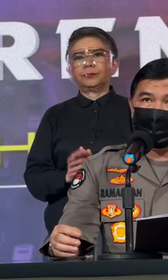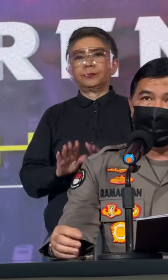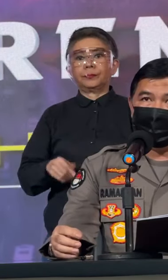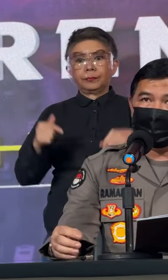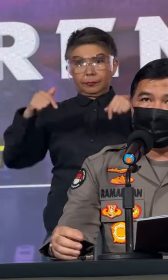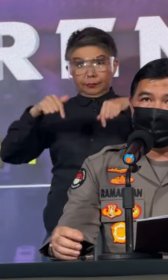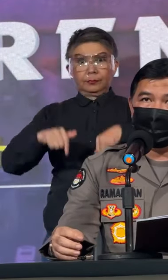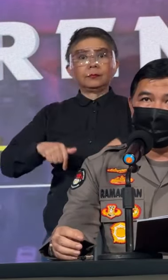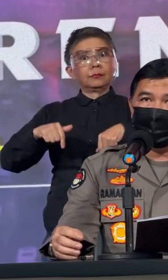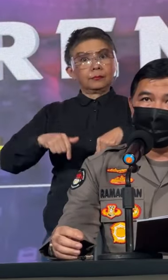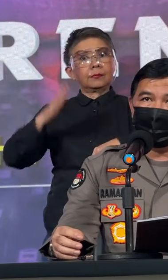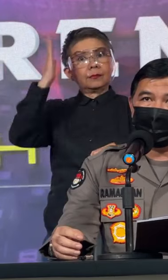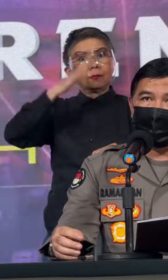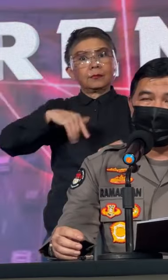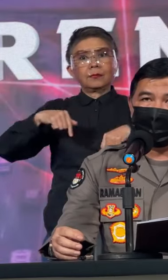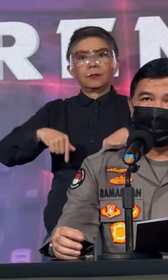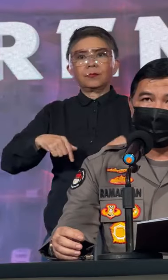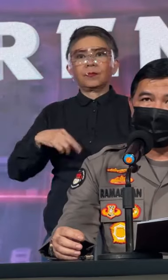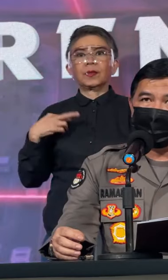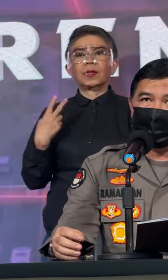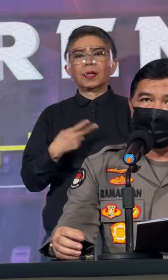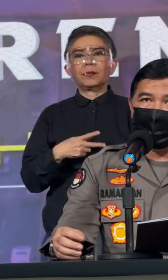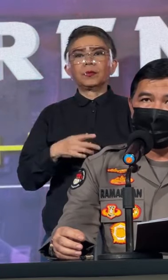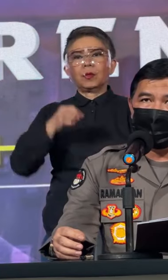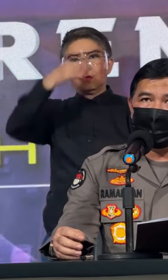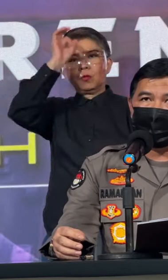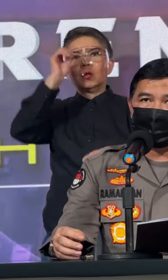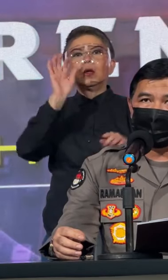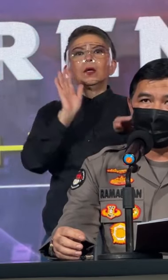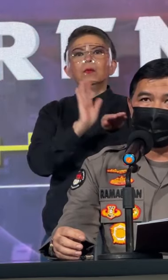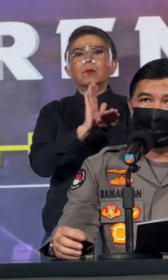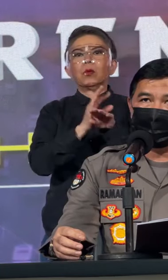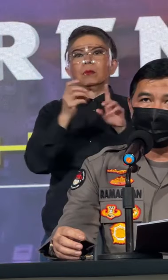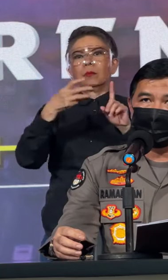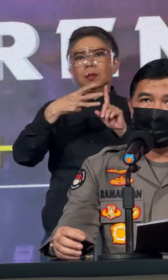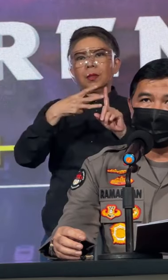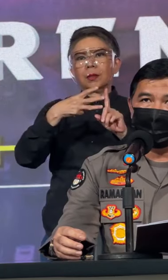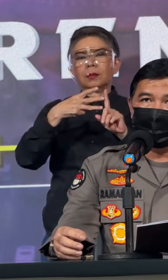Sampai saat ini kami pastikan Polda Papua Barat